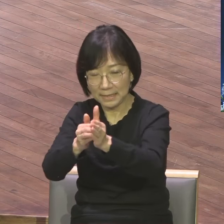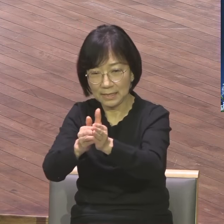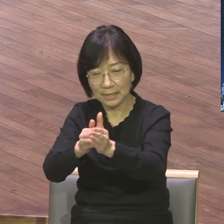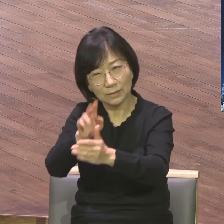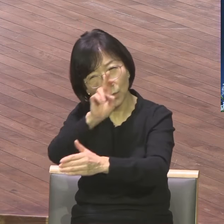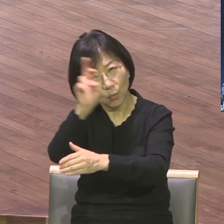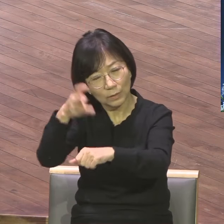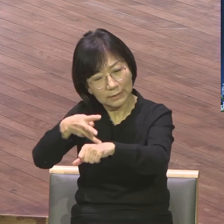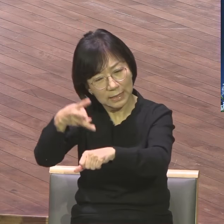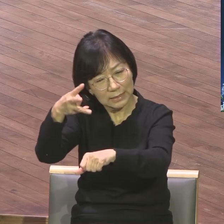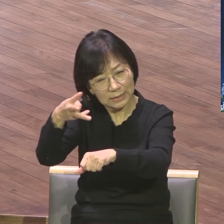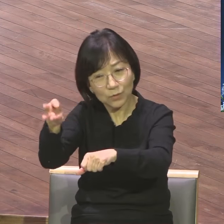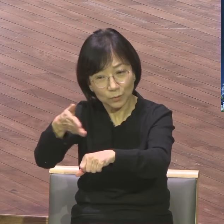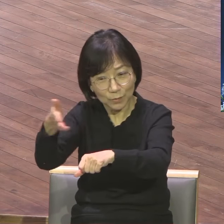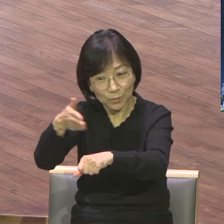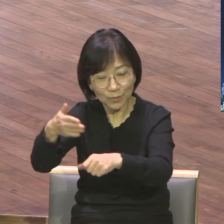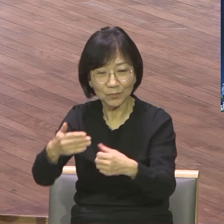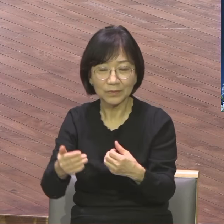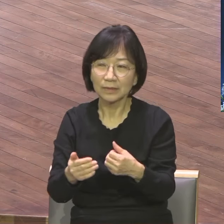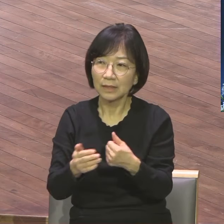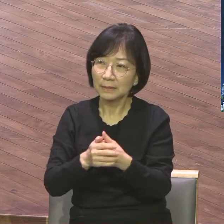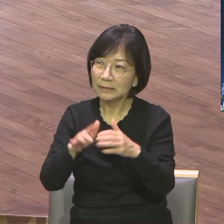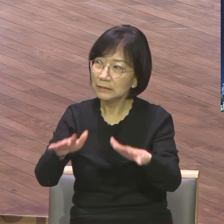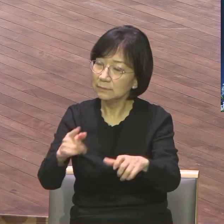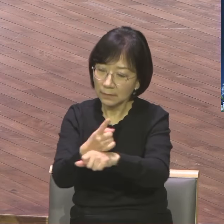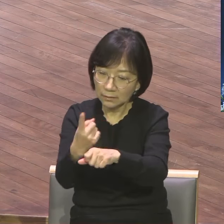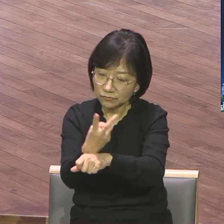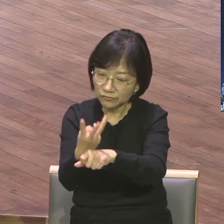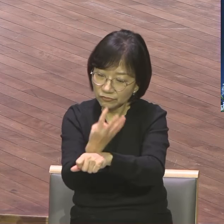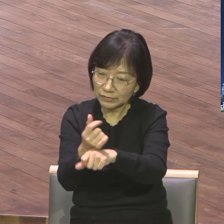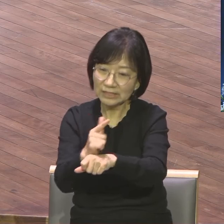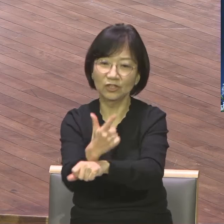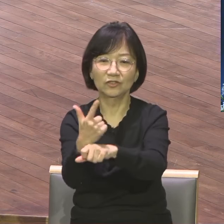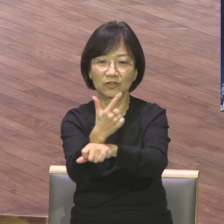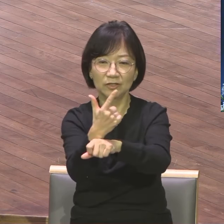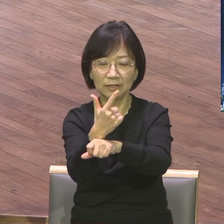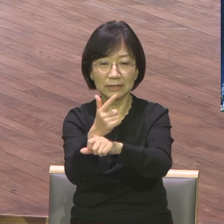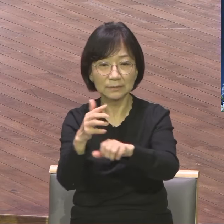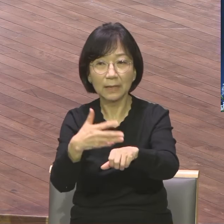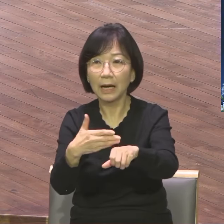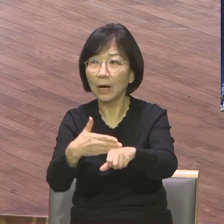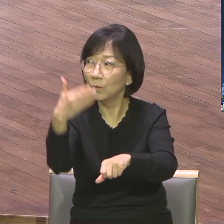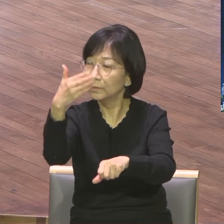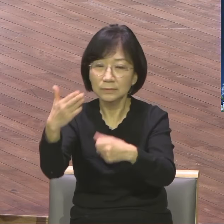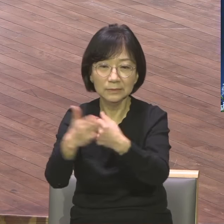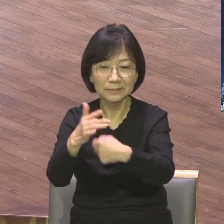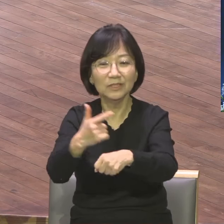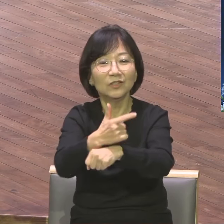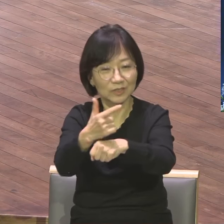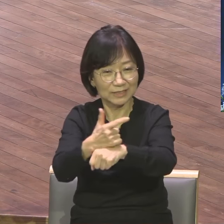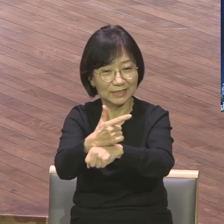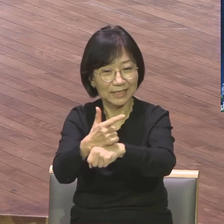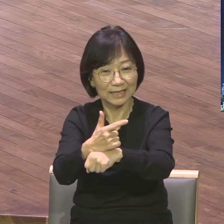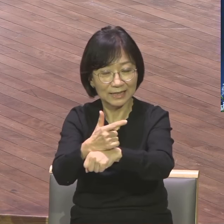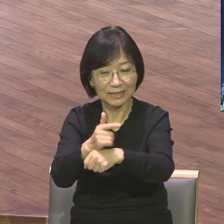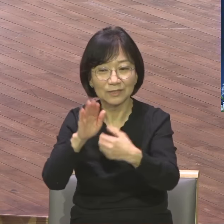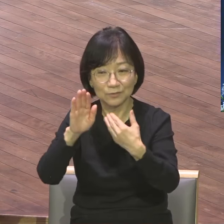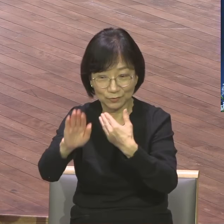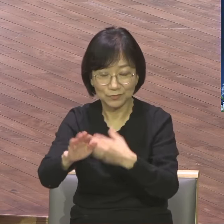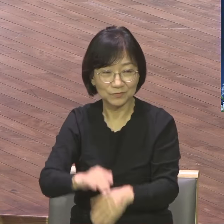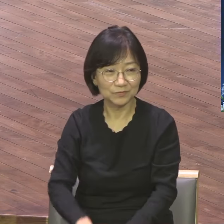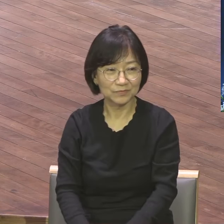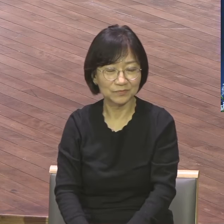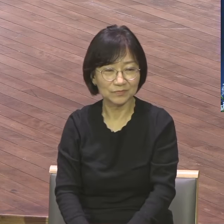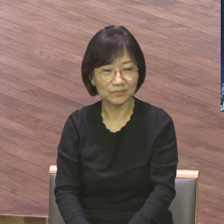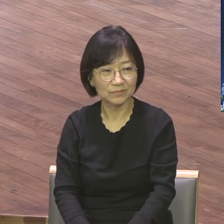지금 시간으로 보면 예수님이 십자가에 죽으신 후 6시간이 흐른 시점입니다. 구약에 예언된